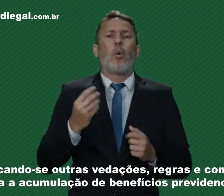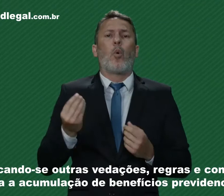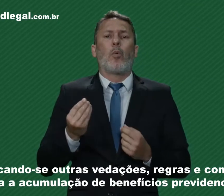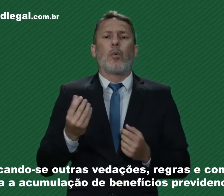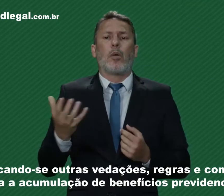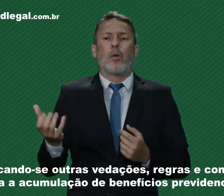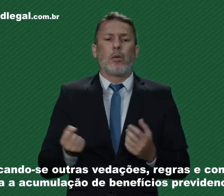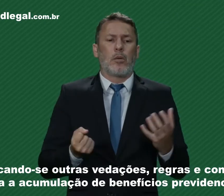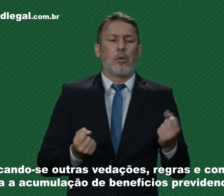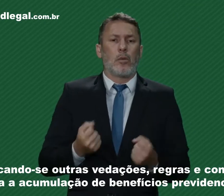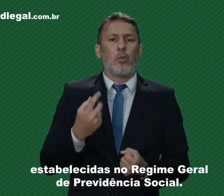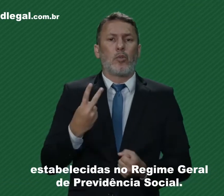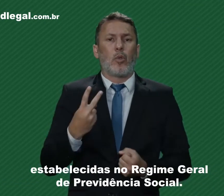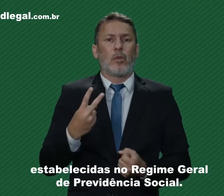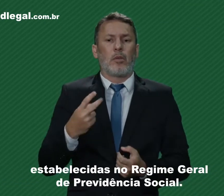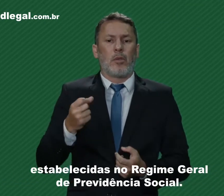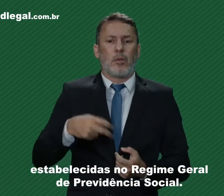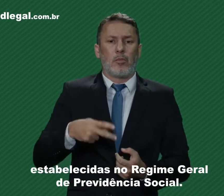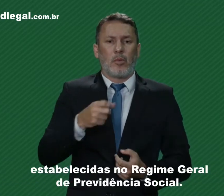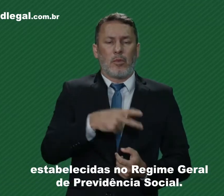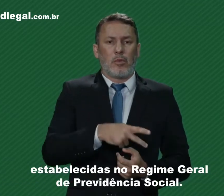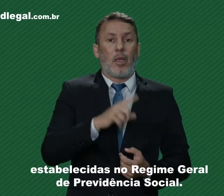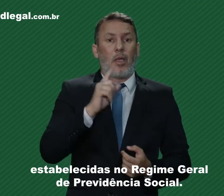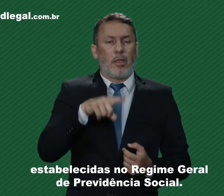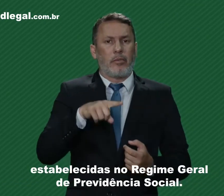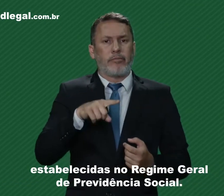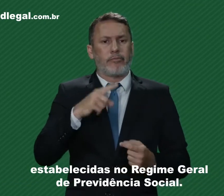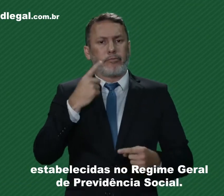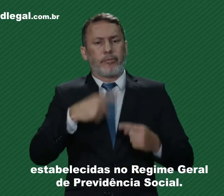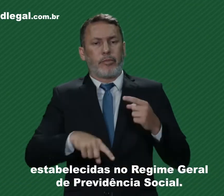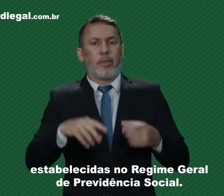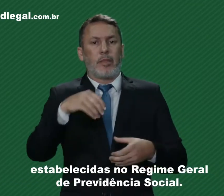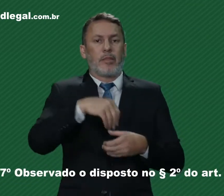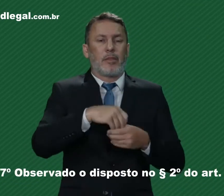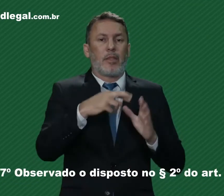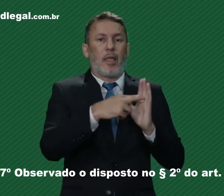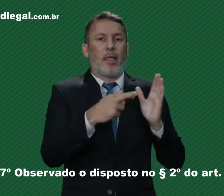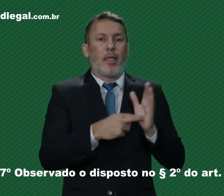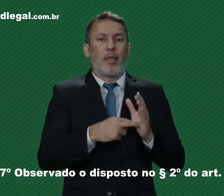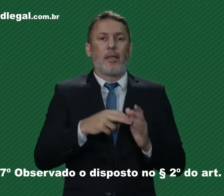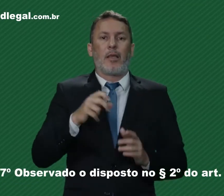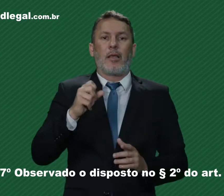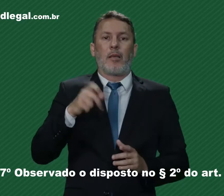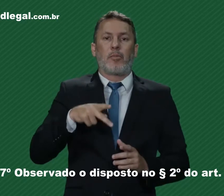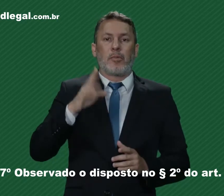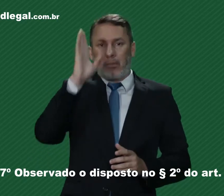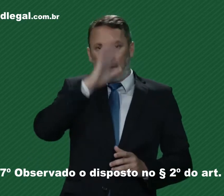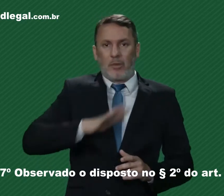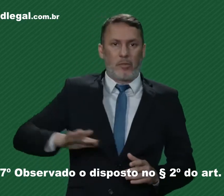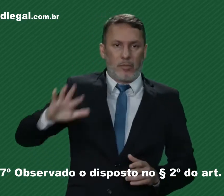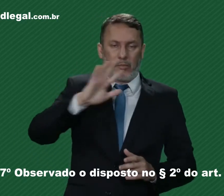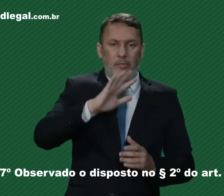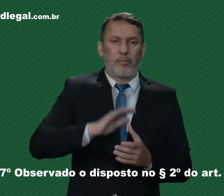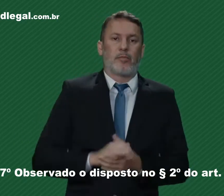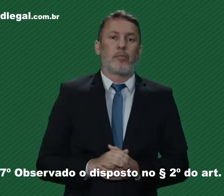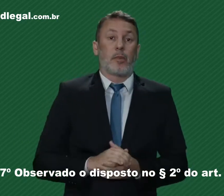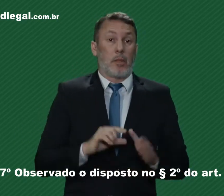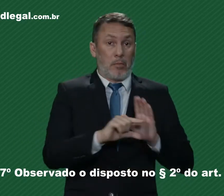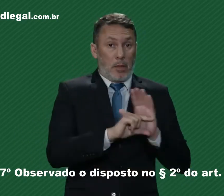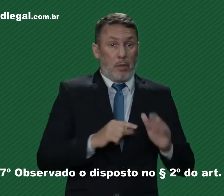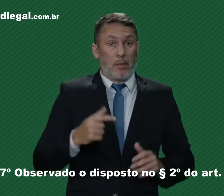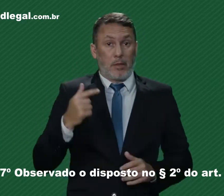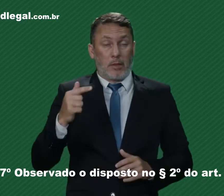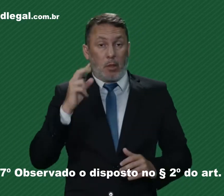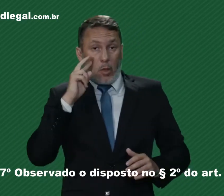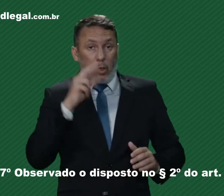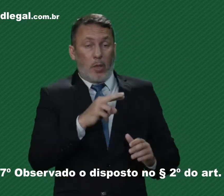de benefícios previdenciários estabelecidos no regime geral da Previdência Social. Parágrafo 7º. Observado o disposto no